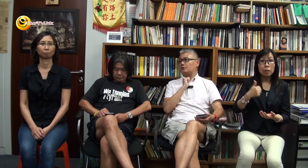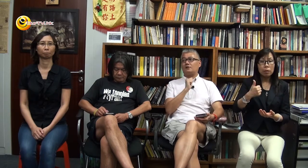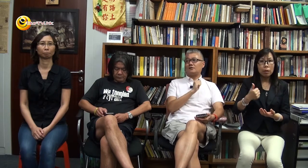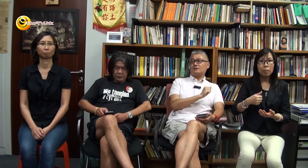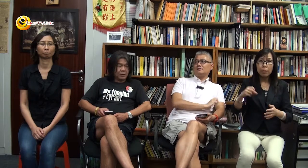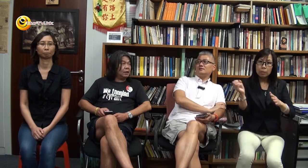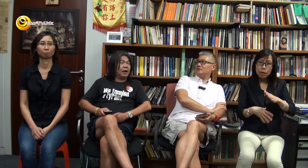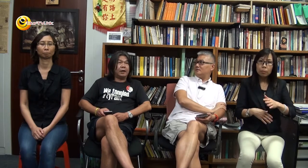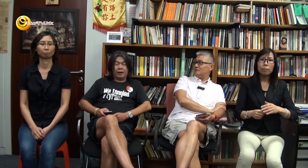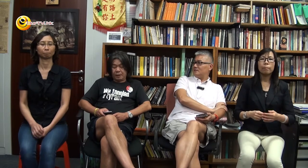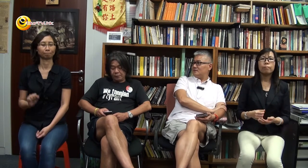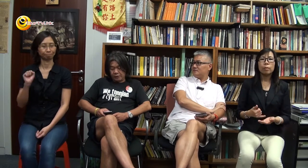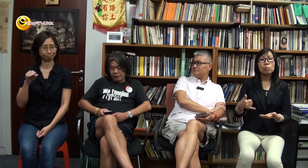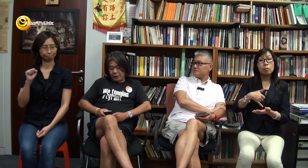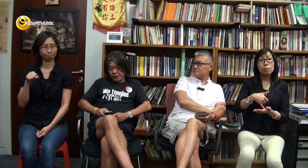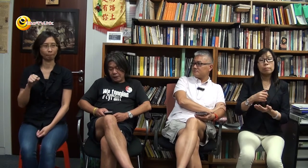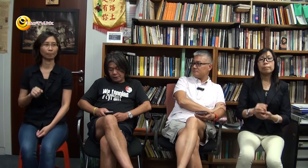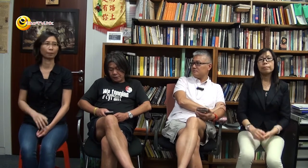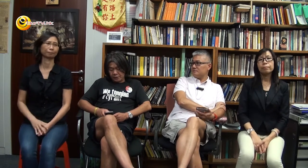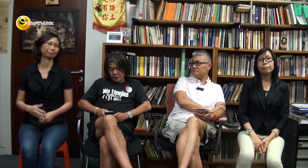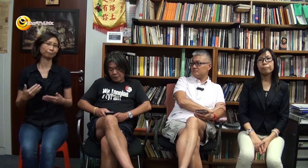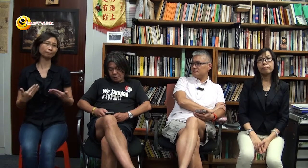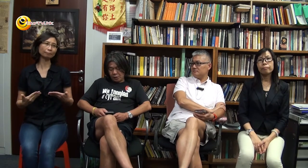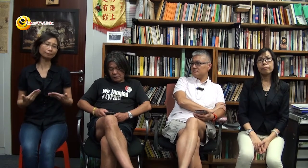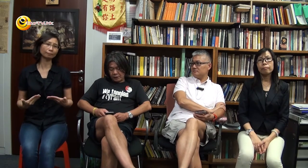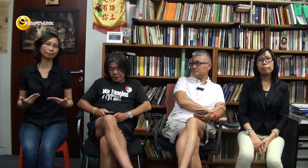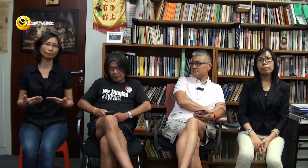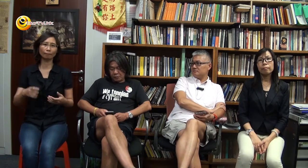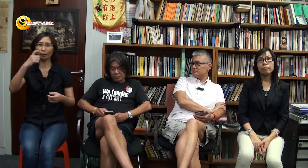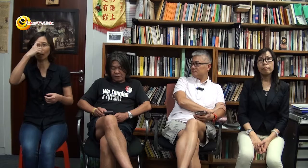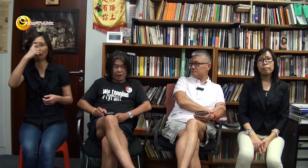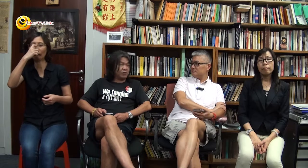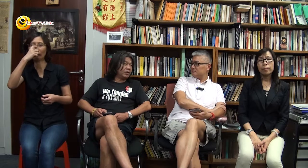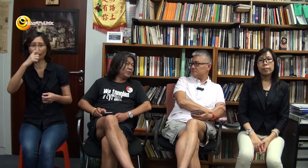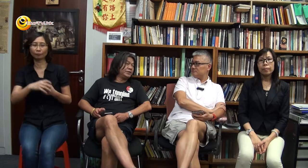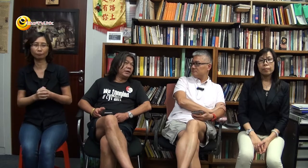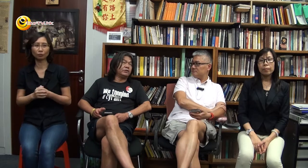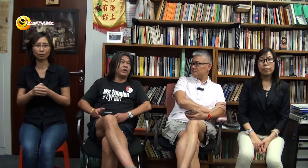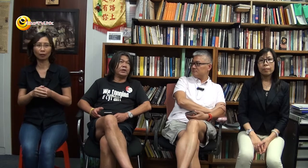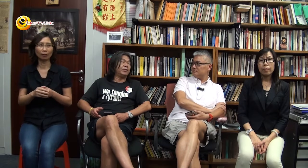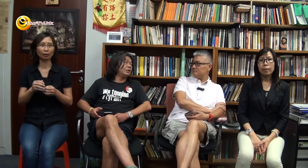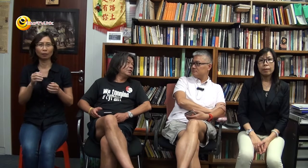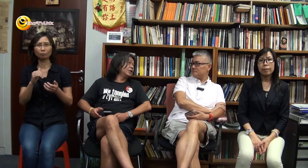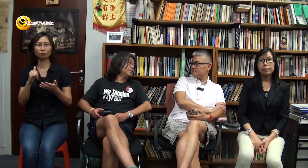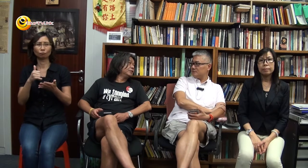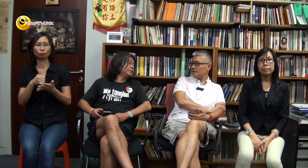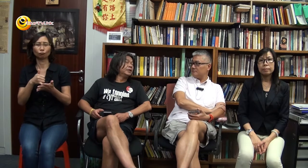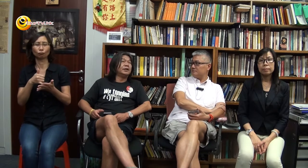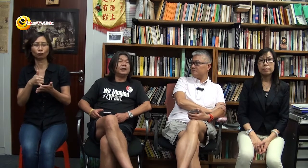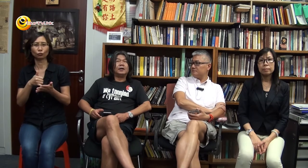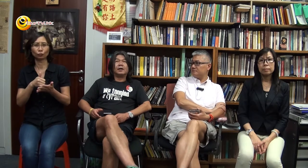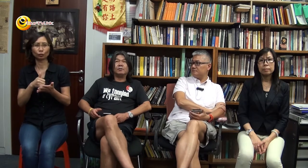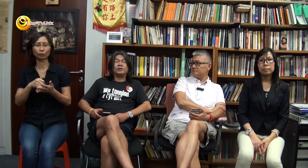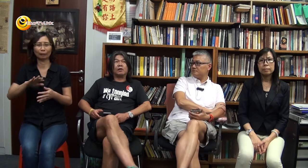種甩碌咯。 係啊，因為而家咧。呢、這個梁振英係咪垂死反抗咧？唔知，因為梁振英背後有人噶嘛。